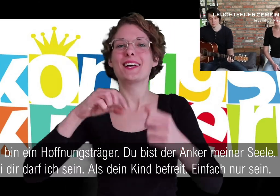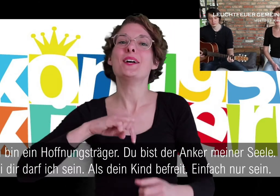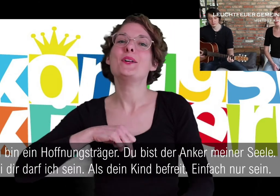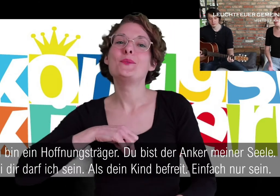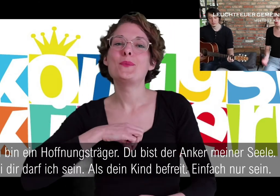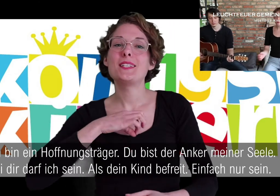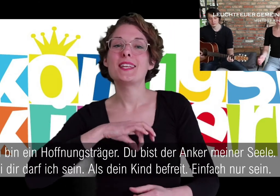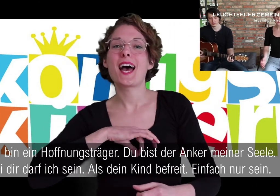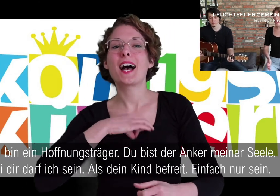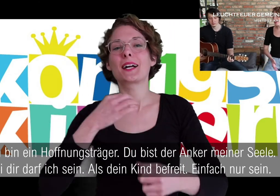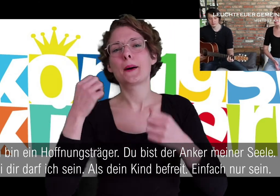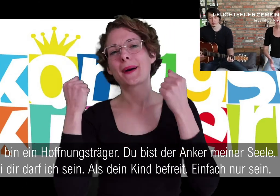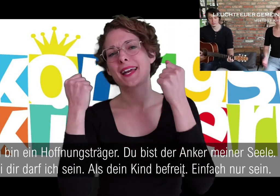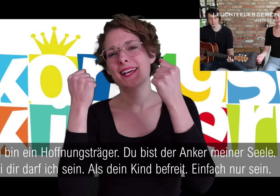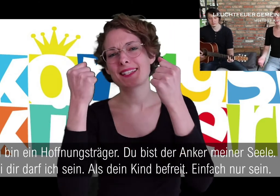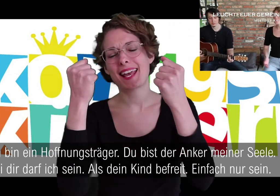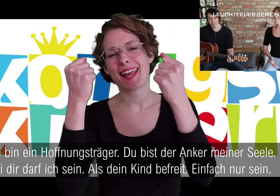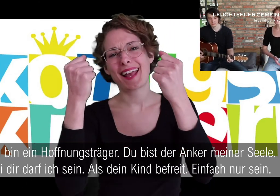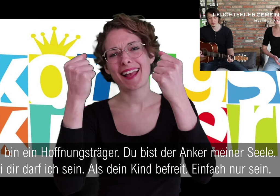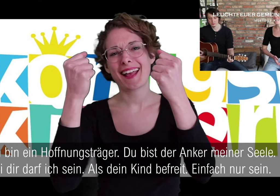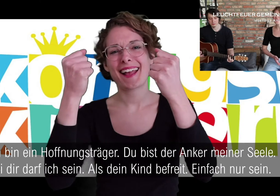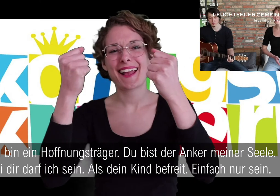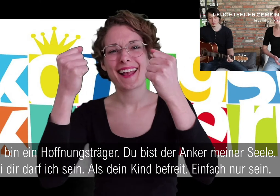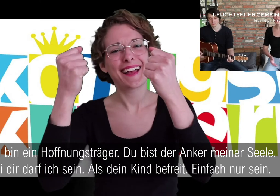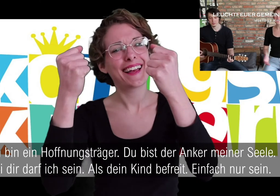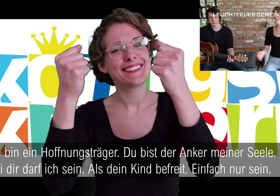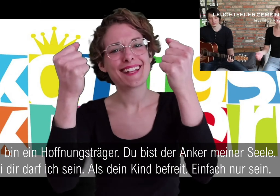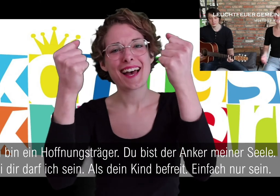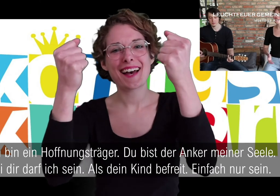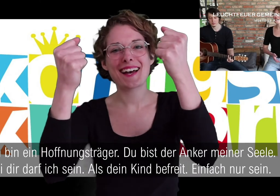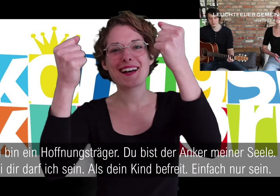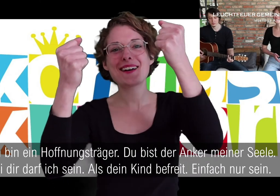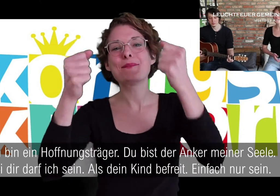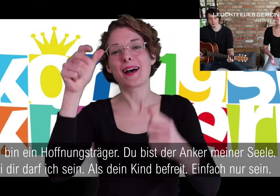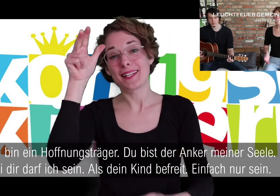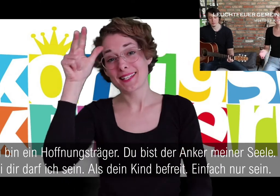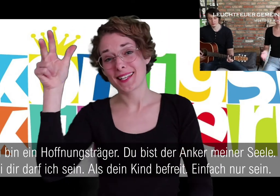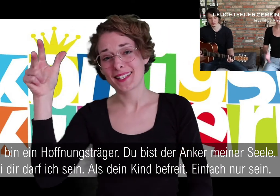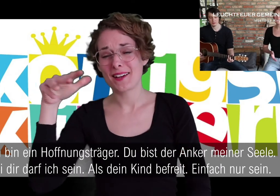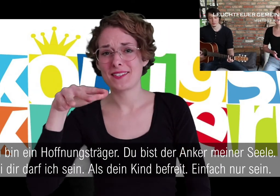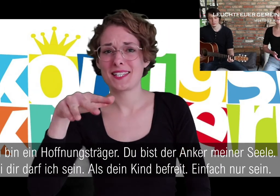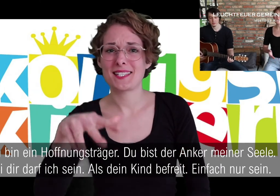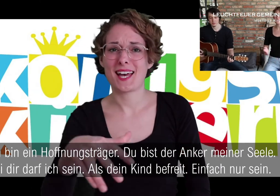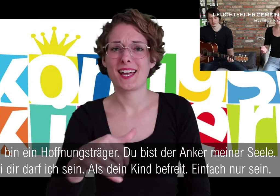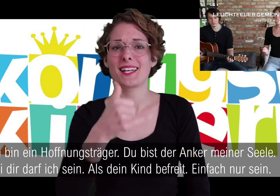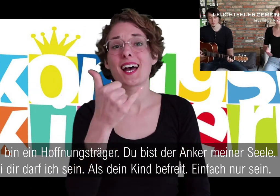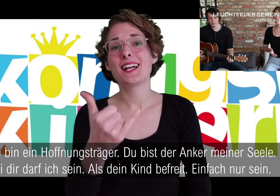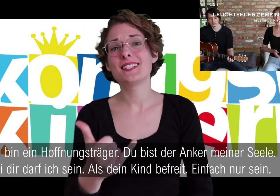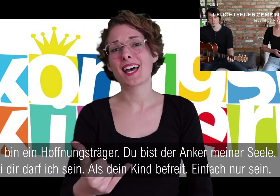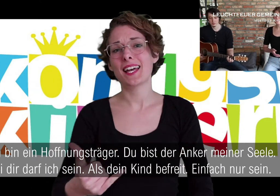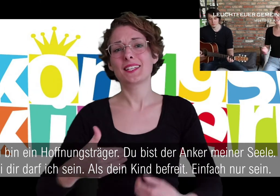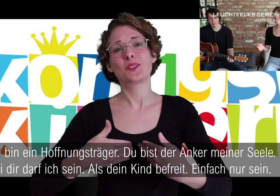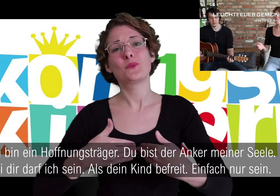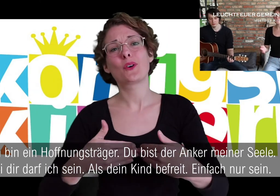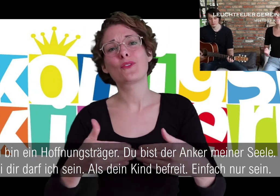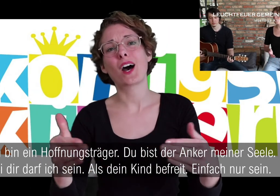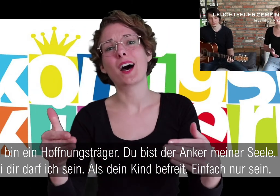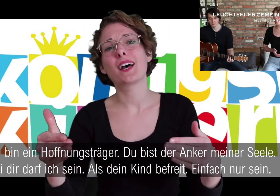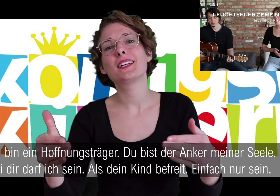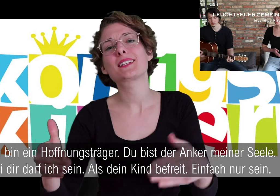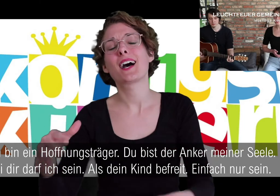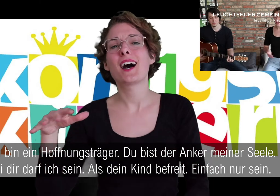Hoffnungsträger, du bist der Anker meiner Seele, bei dir darf ich sein, als dein